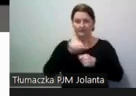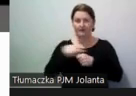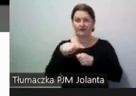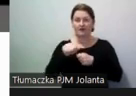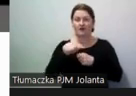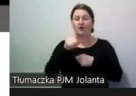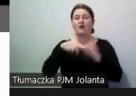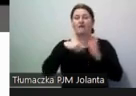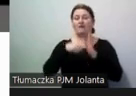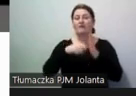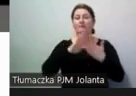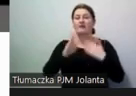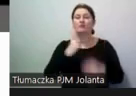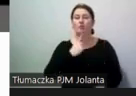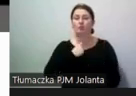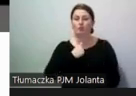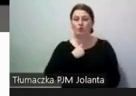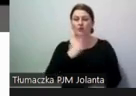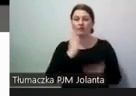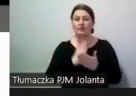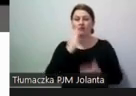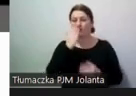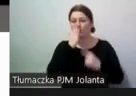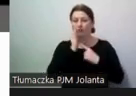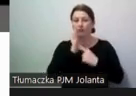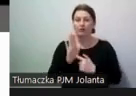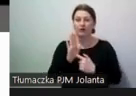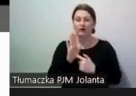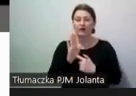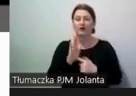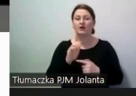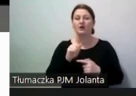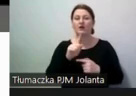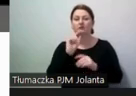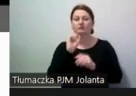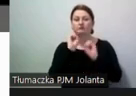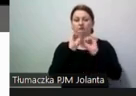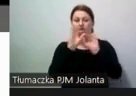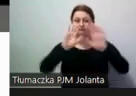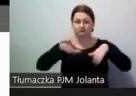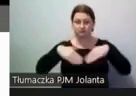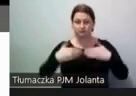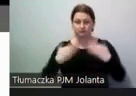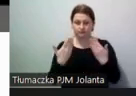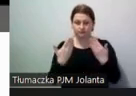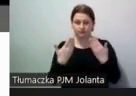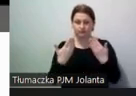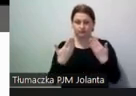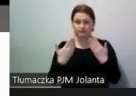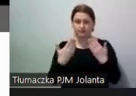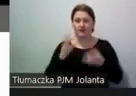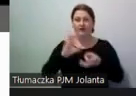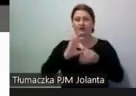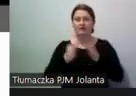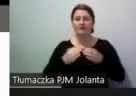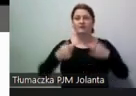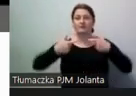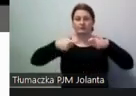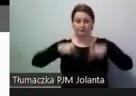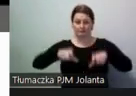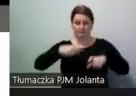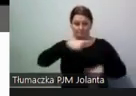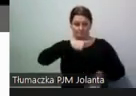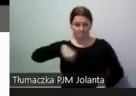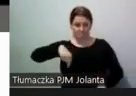to jest film bez głosu, film pokazujący, co wyświetla się na ekranie, gdy siadamy najpierw przed nim